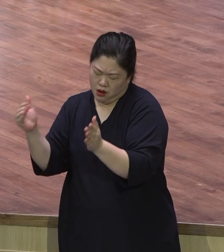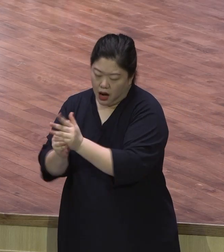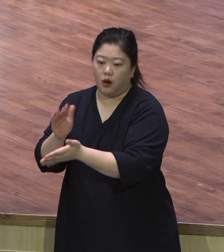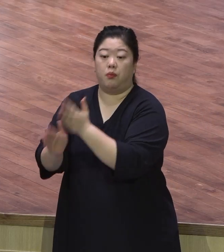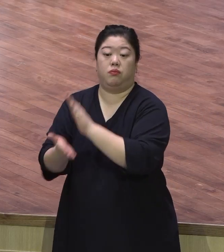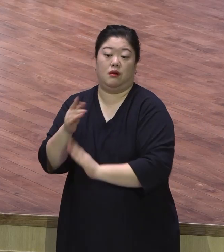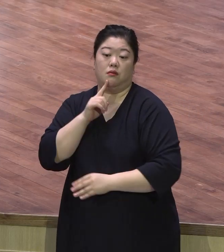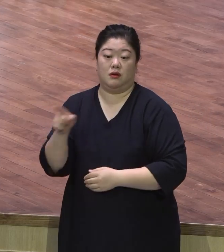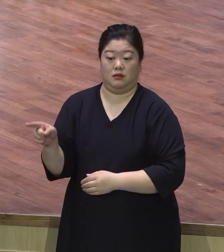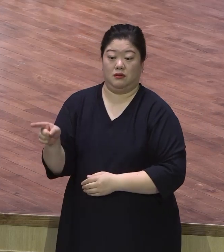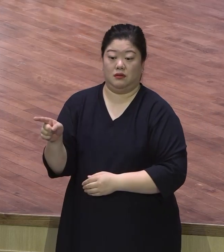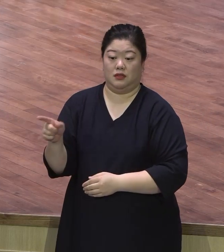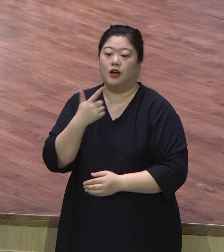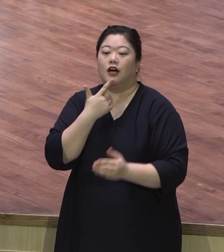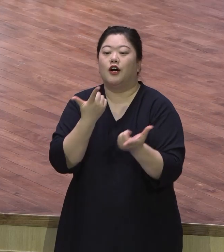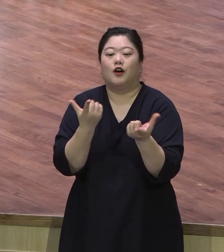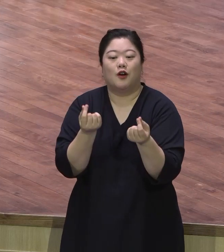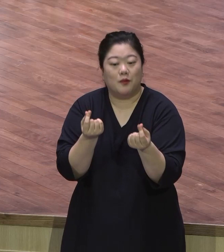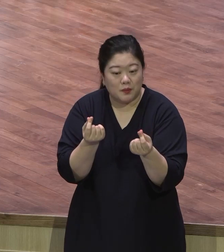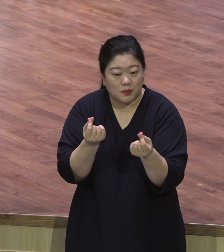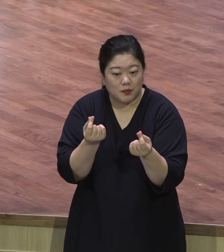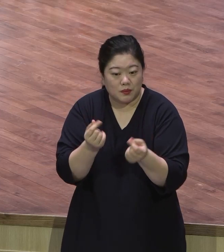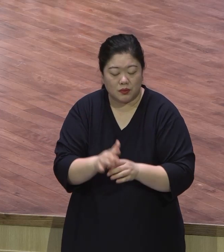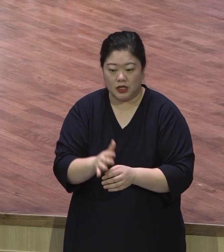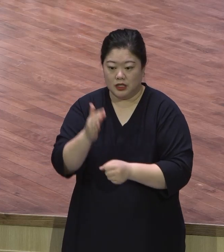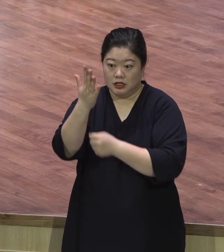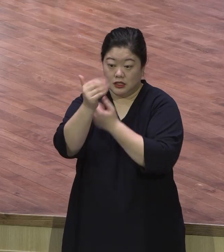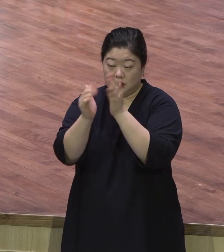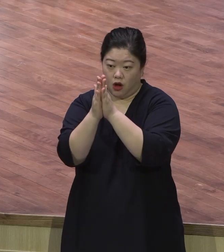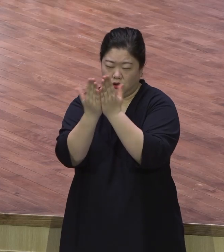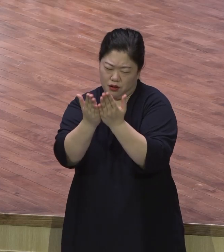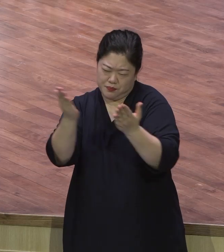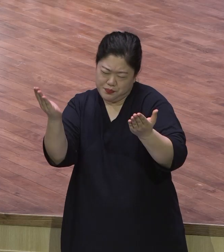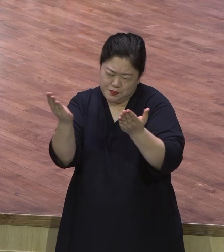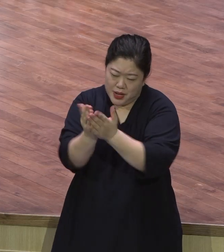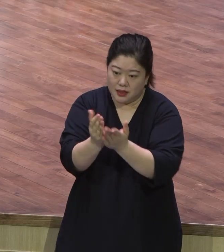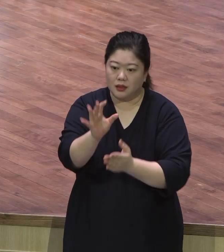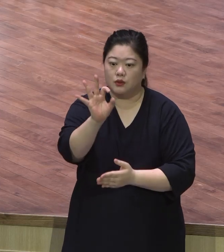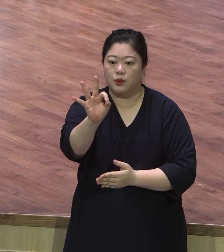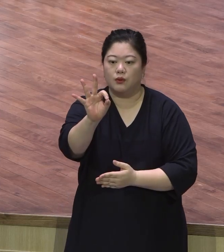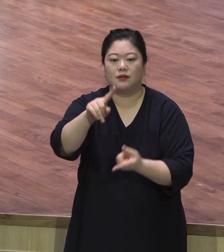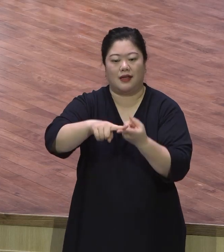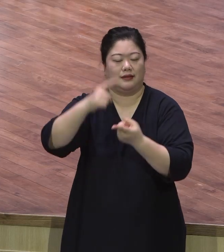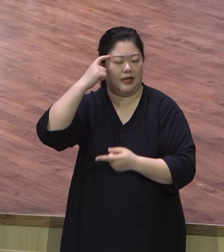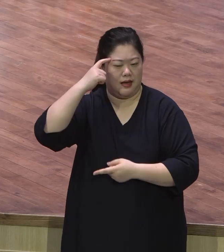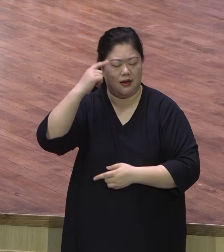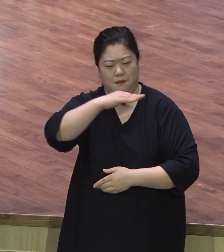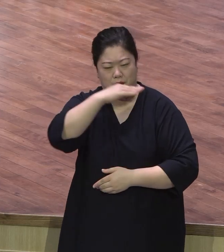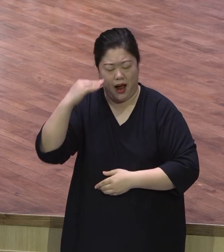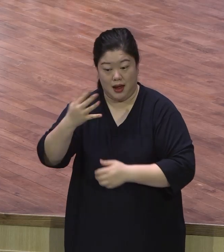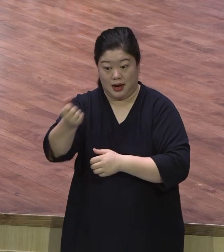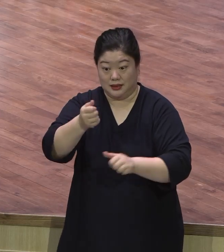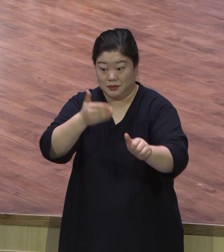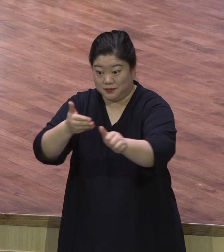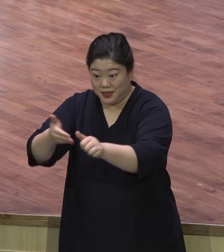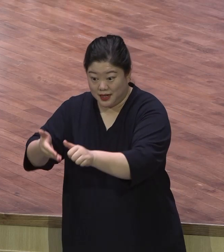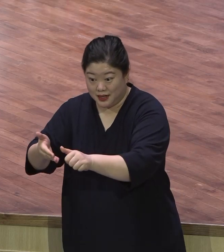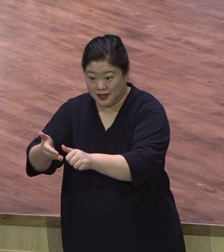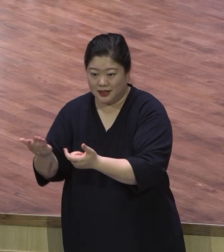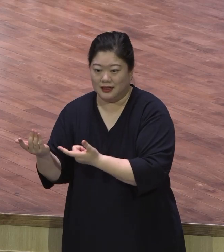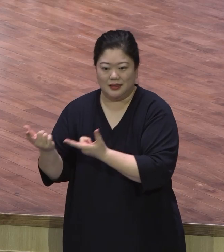이런 성정적 물질관의 소유자들 다 되시기를 재므로 축복합니다 기도합시다